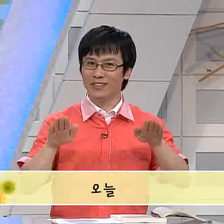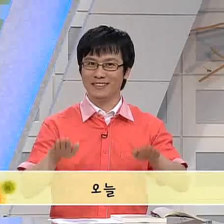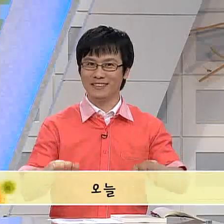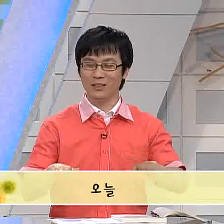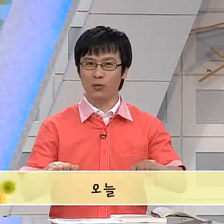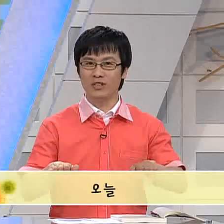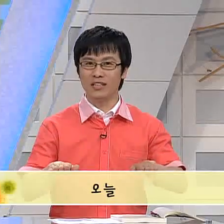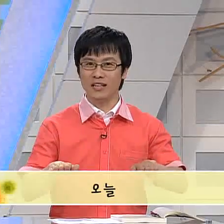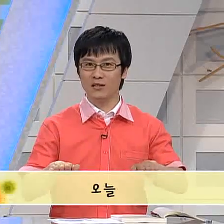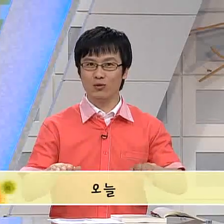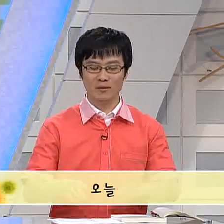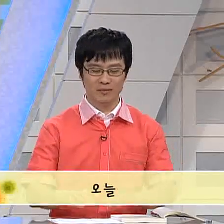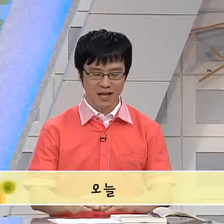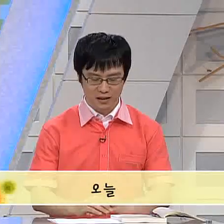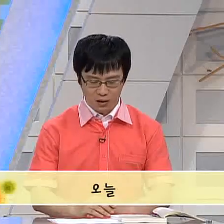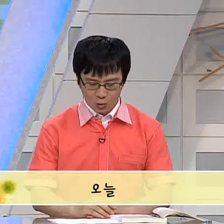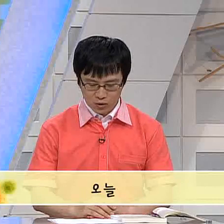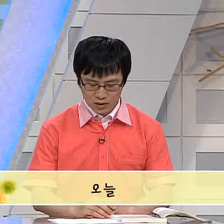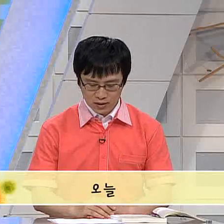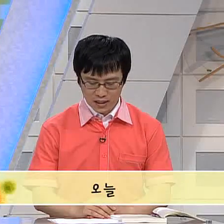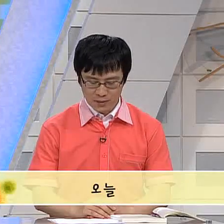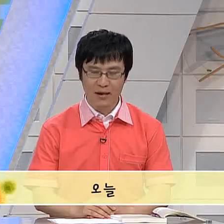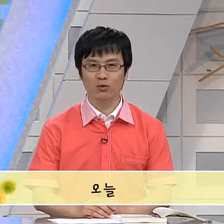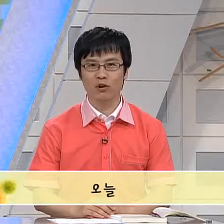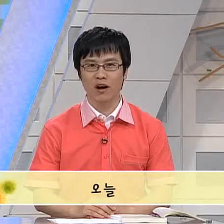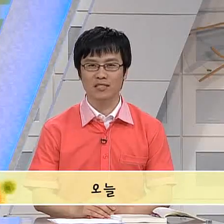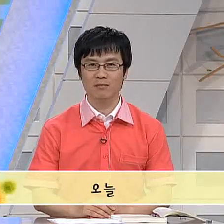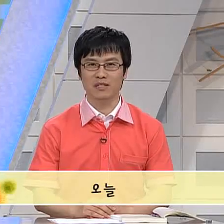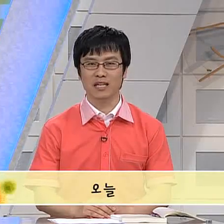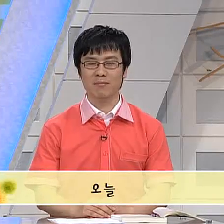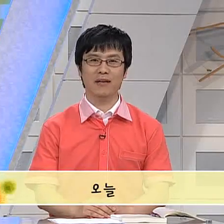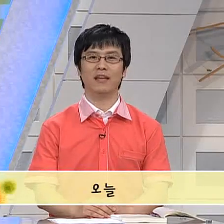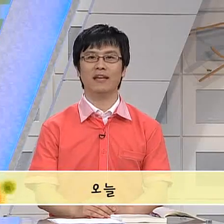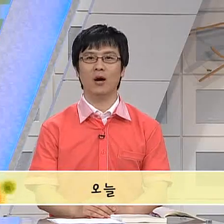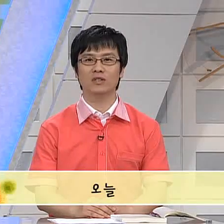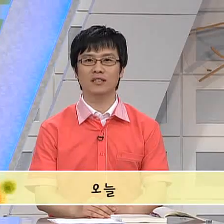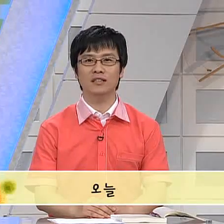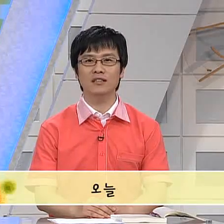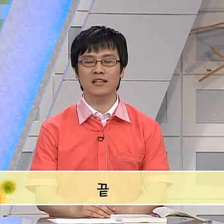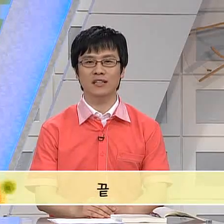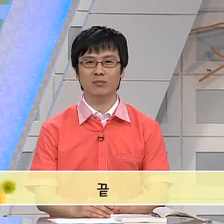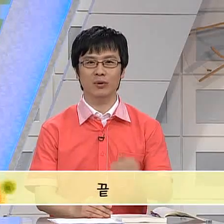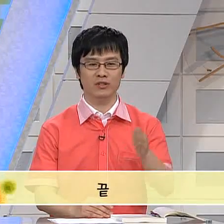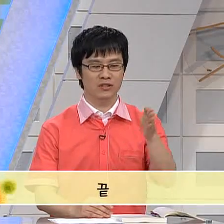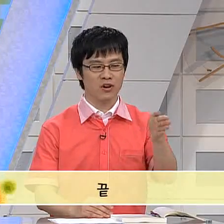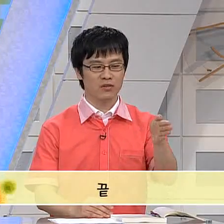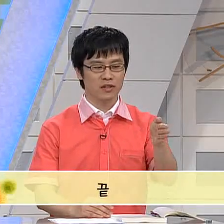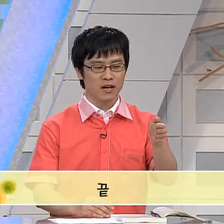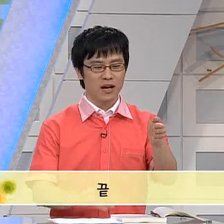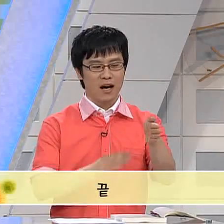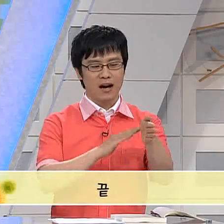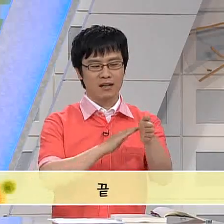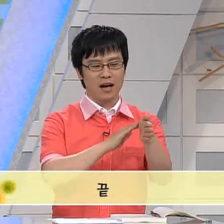오늘. 오늘이라는 수화입니다. 오늘은 이만 물러가겠습니다. 이만에 나오는 끝이라는 표현은요. 아까